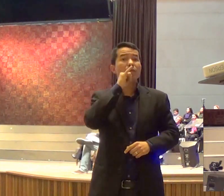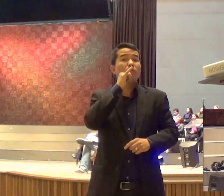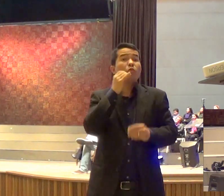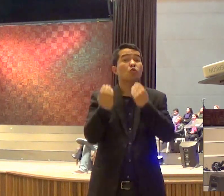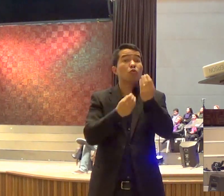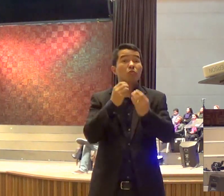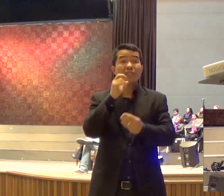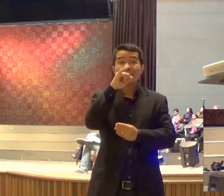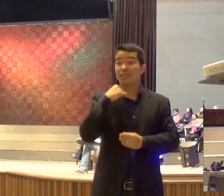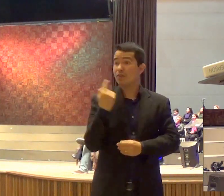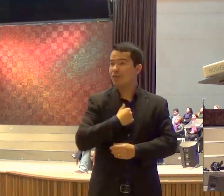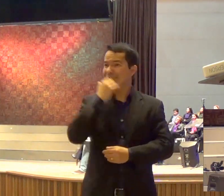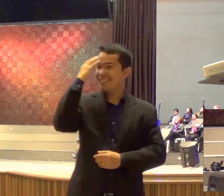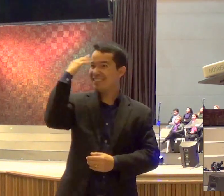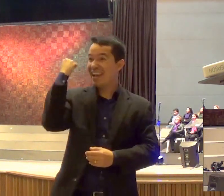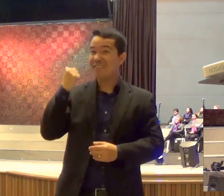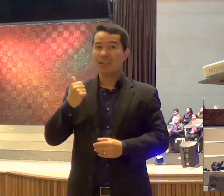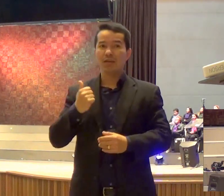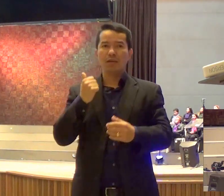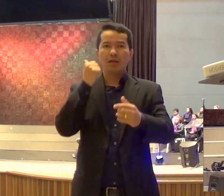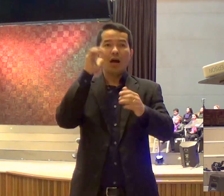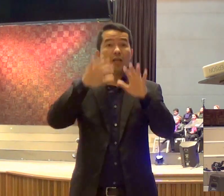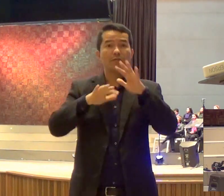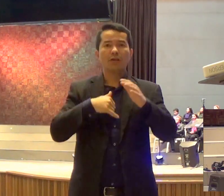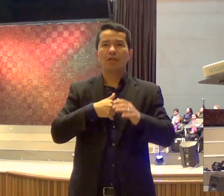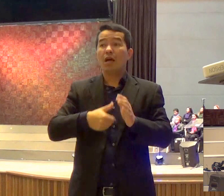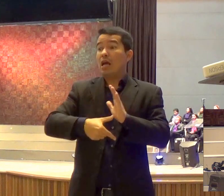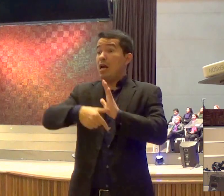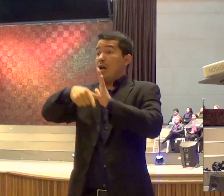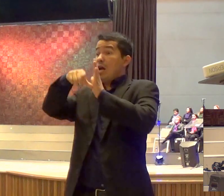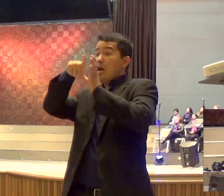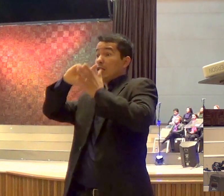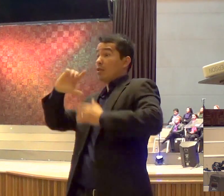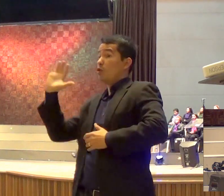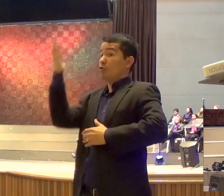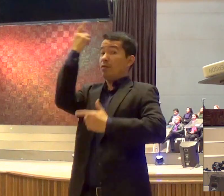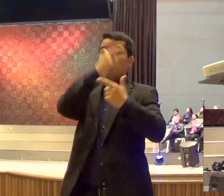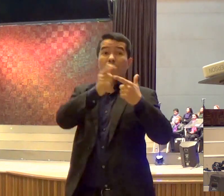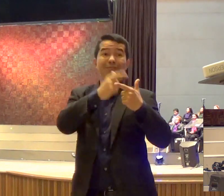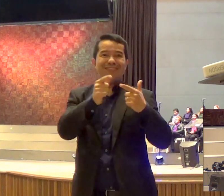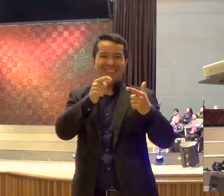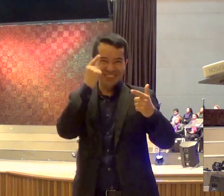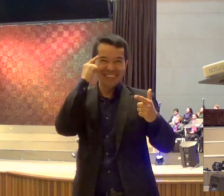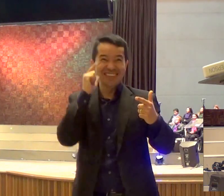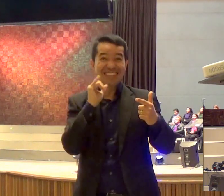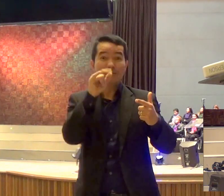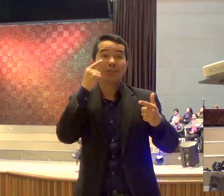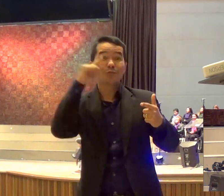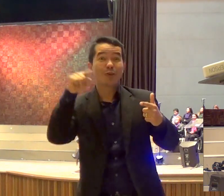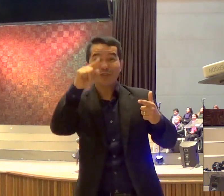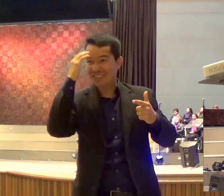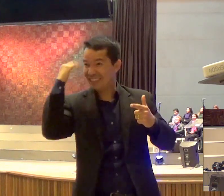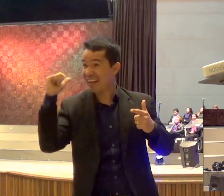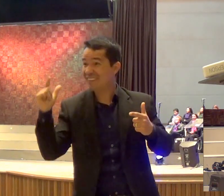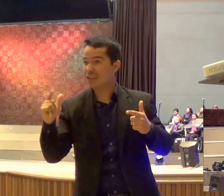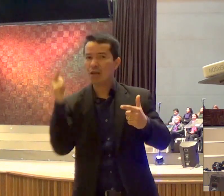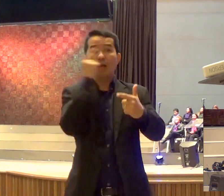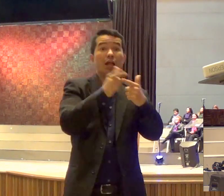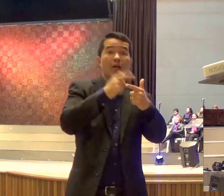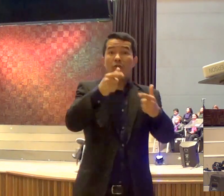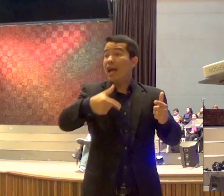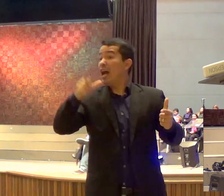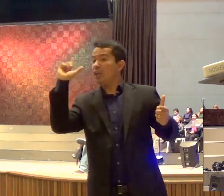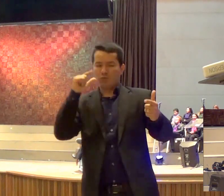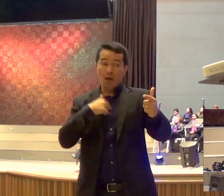dia que eles vão embora Mas na vida não é assim as tempestades simplesmente surgem